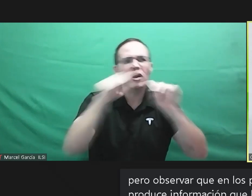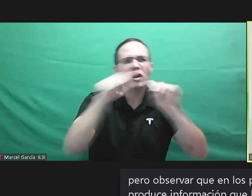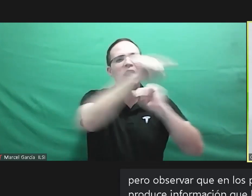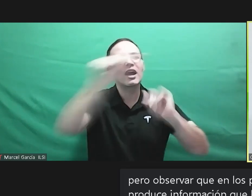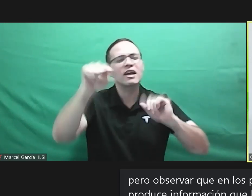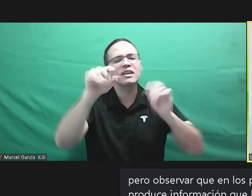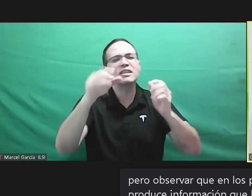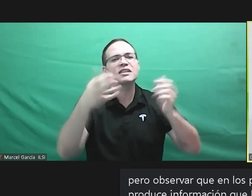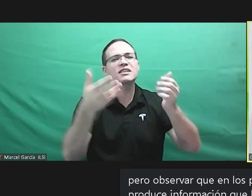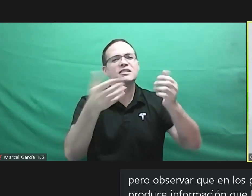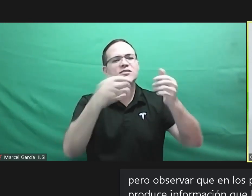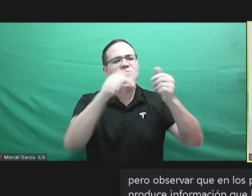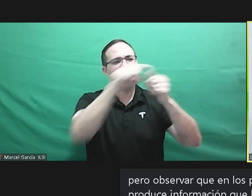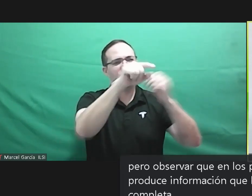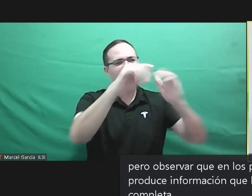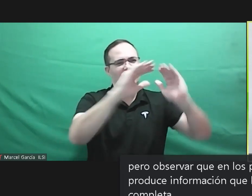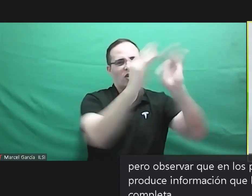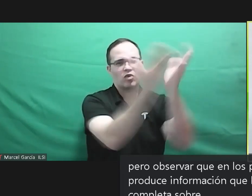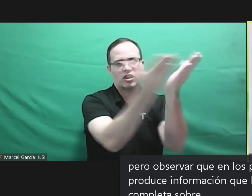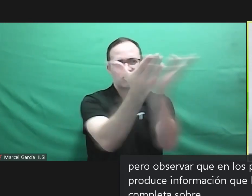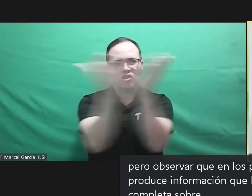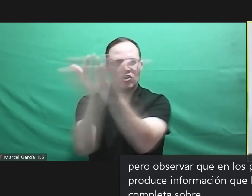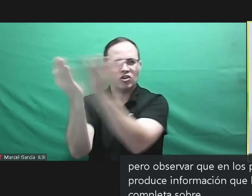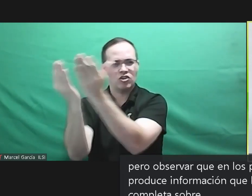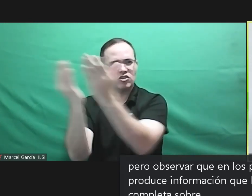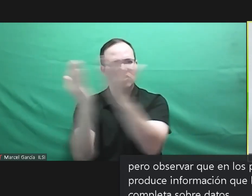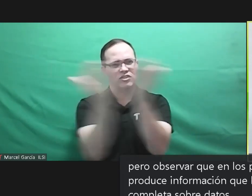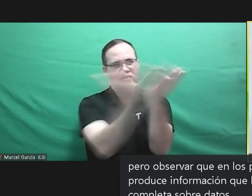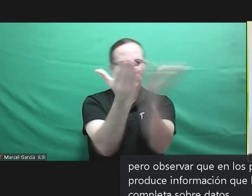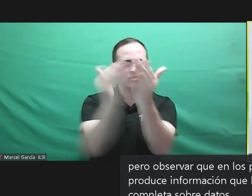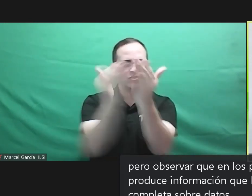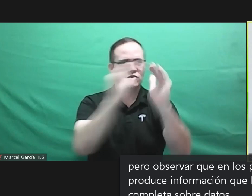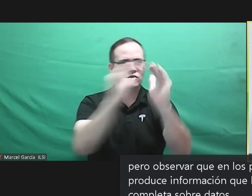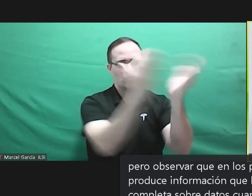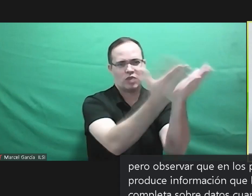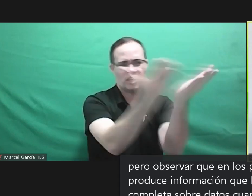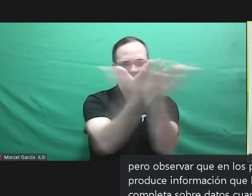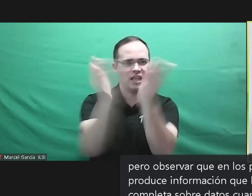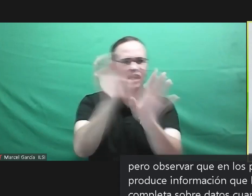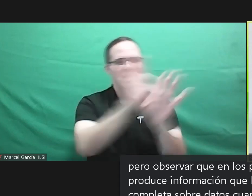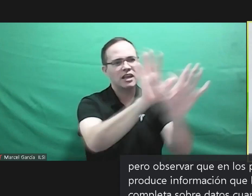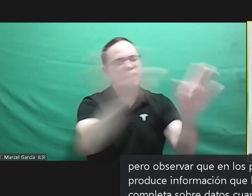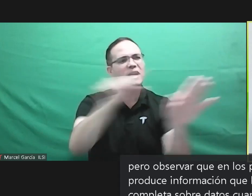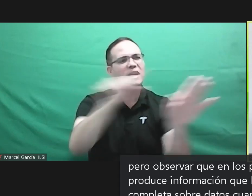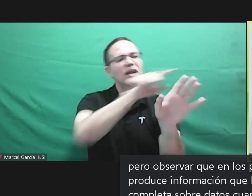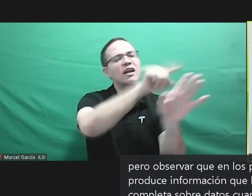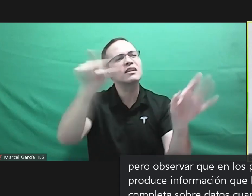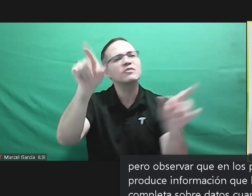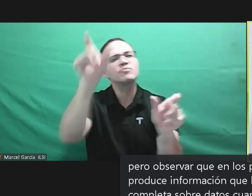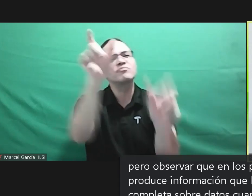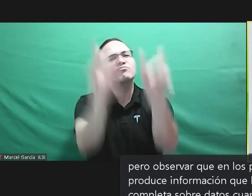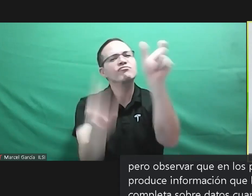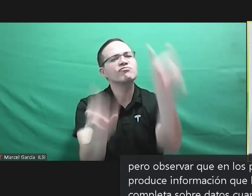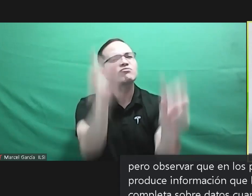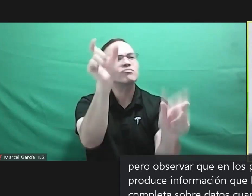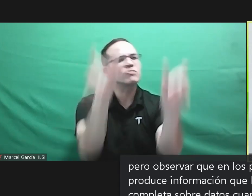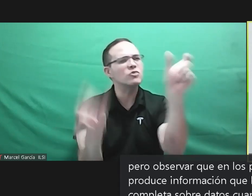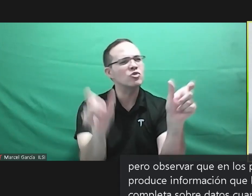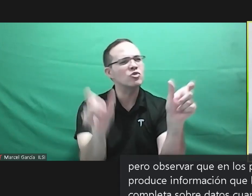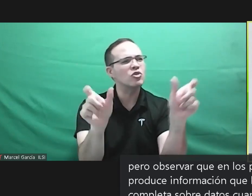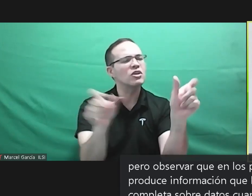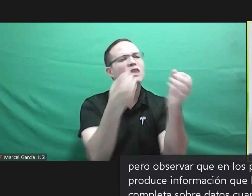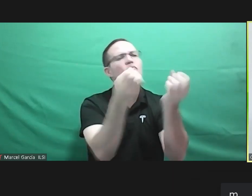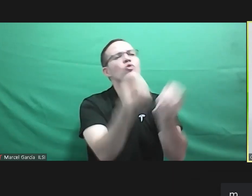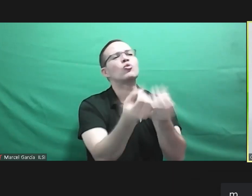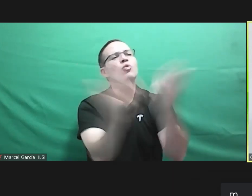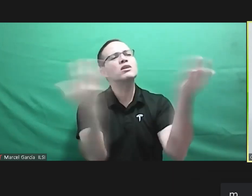Datos significativos, o sea, varios países, por ejemplo, tienen el dato de cuántas personas cuántas personas están en